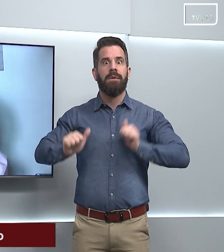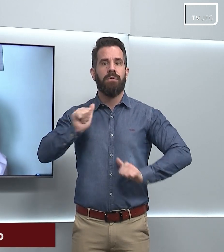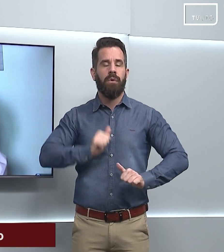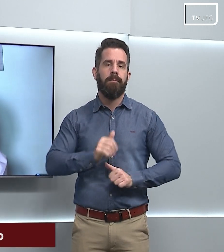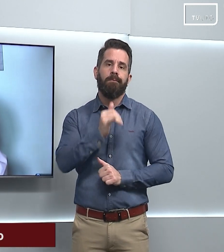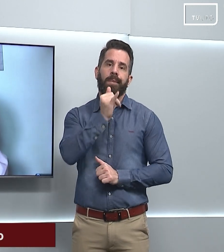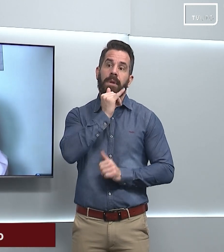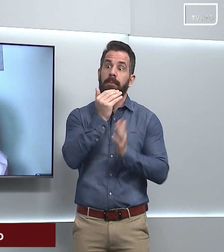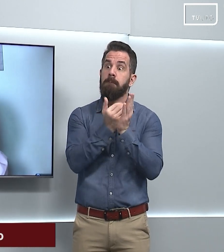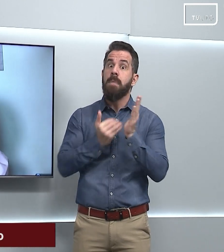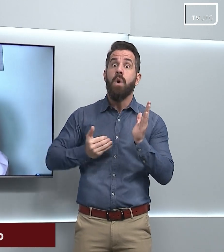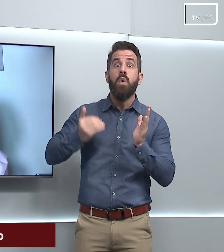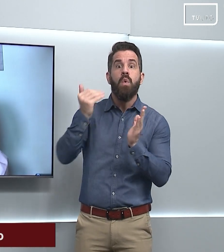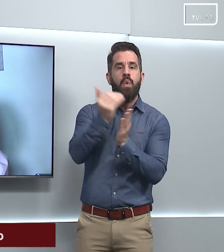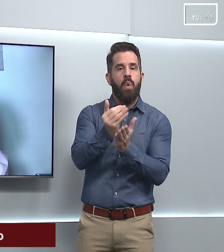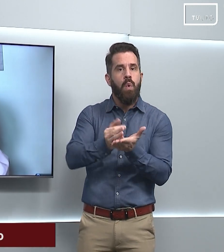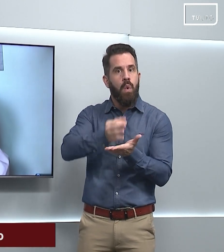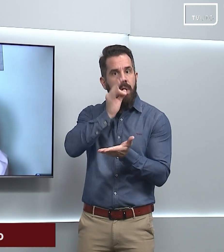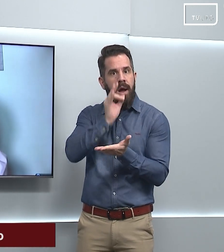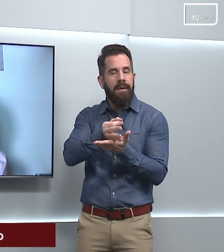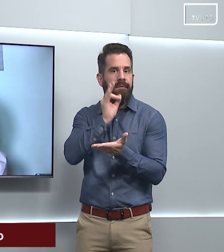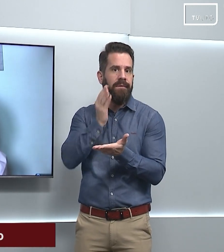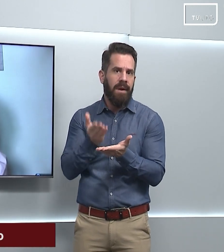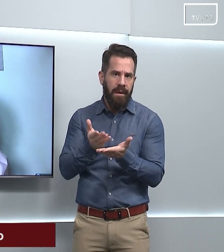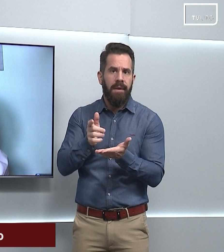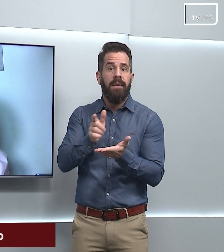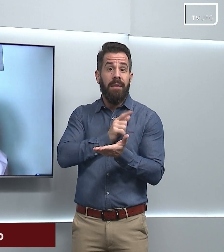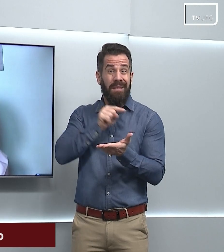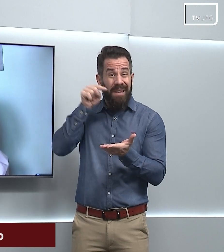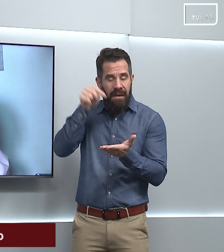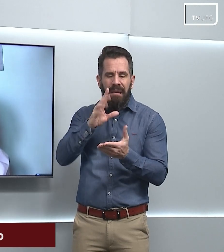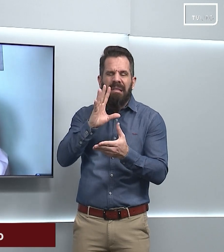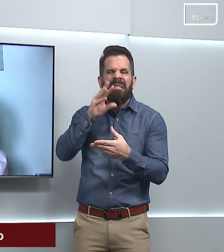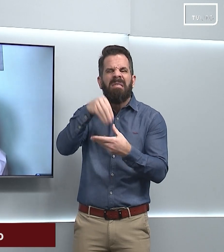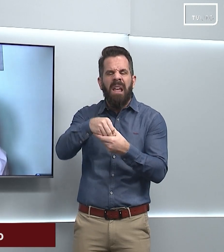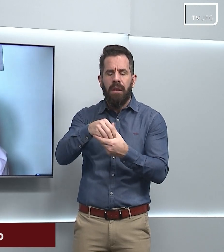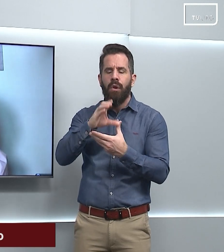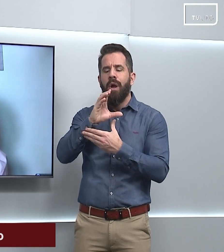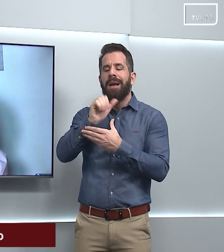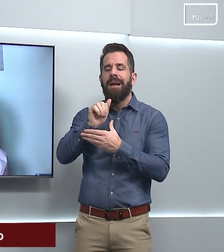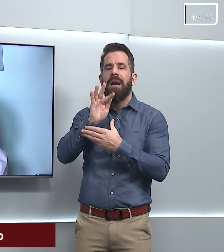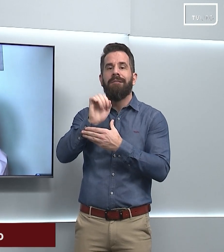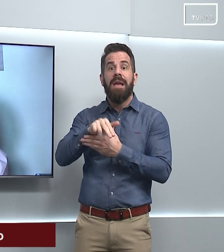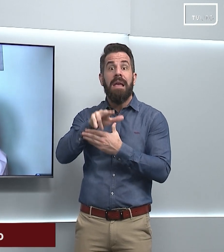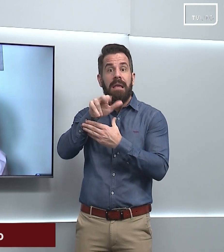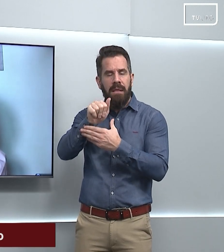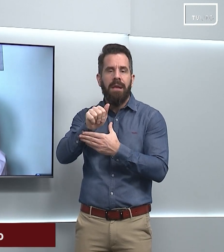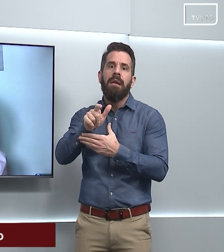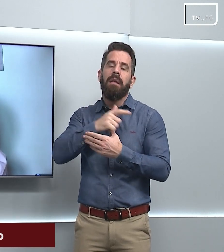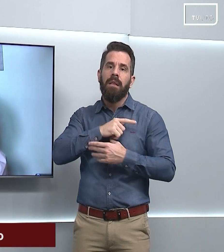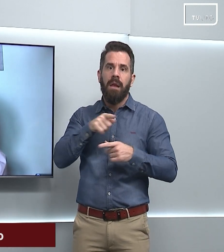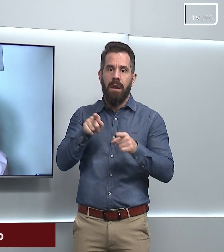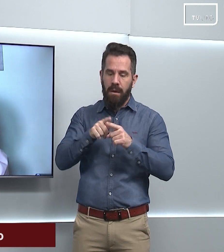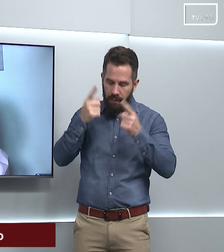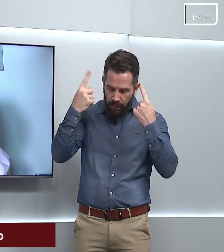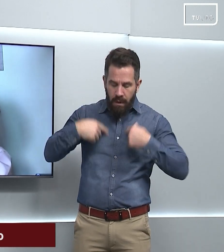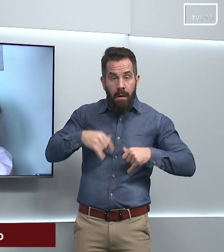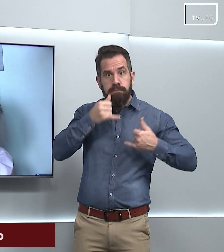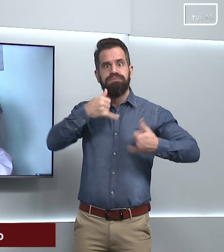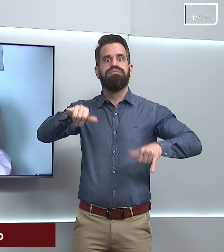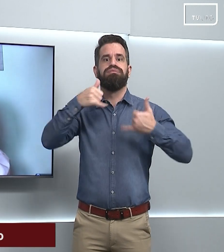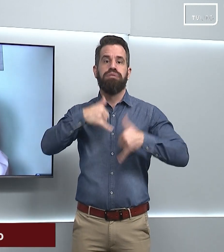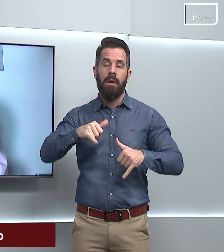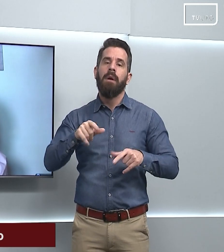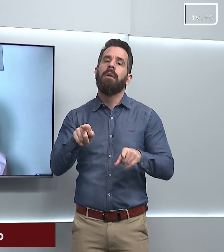do café, por ter muita cafeína, é um estimulante, né? E pode trazer consequências, piora nos sintomas